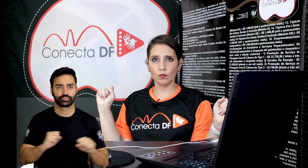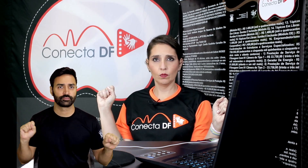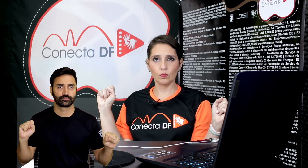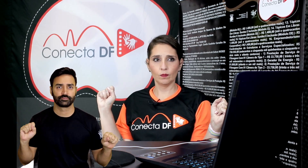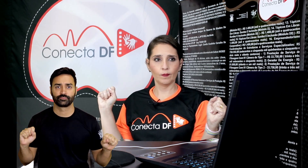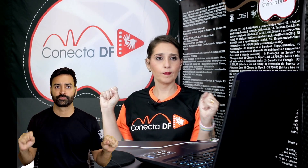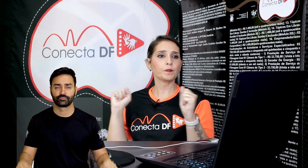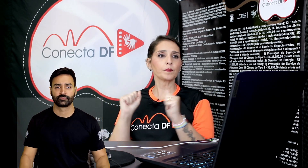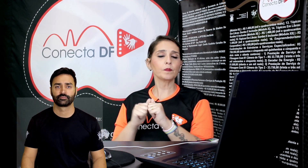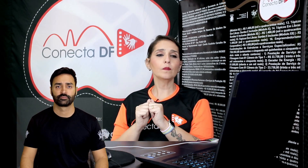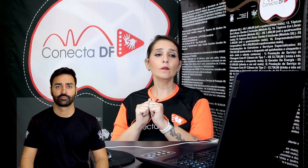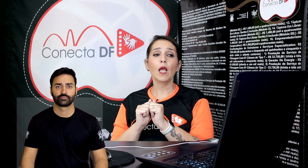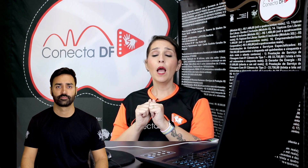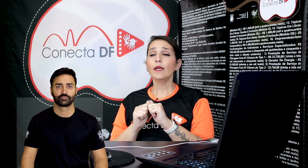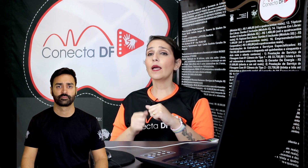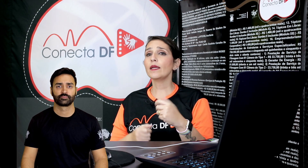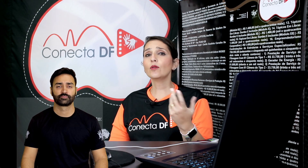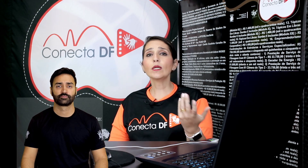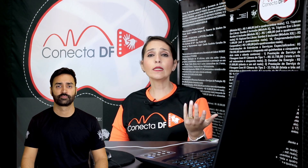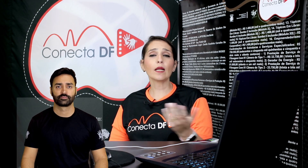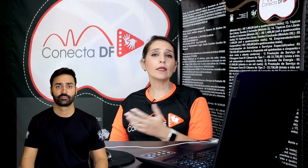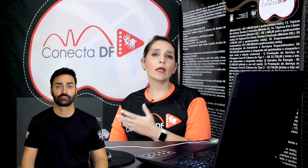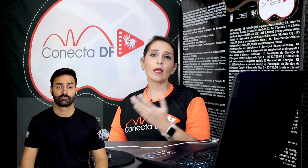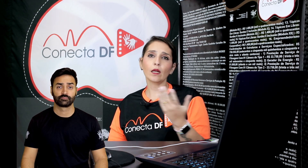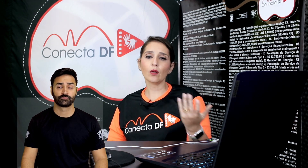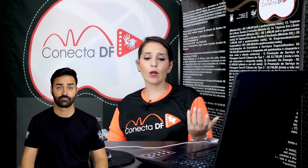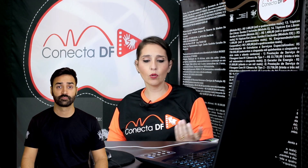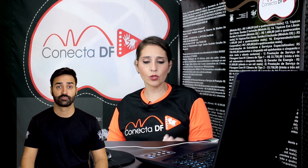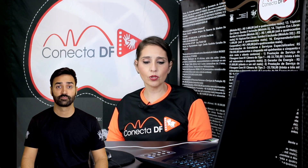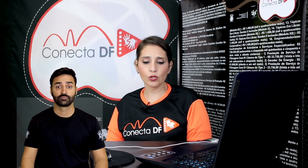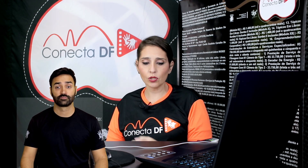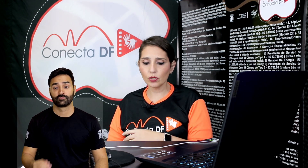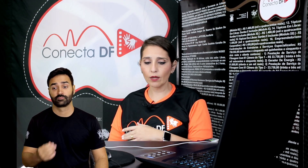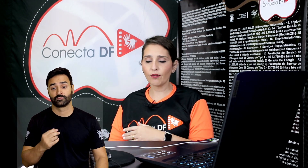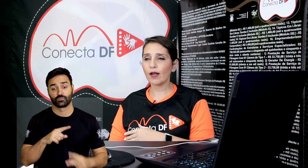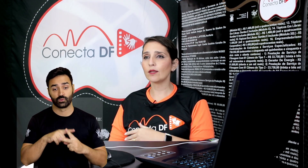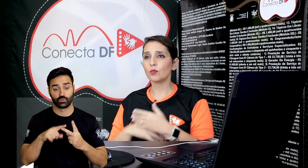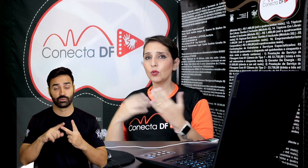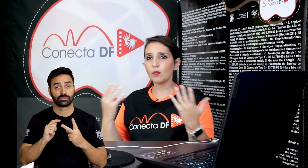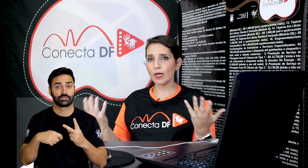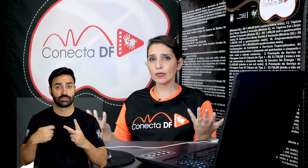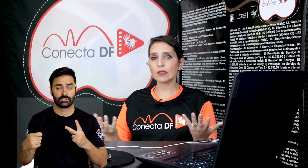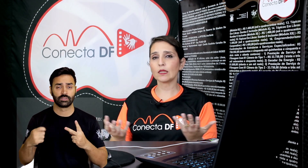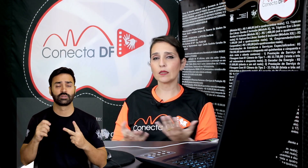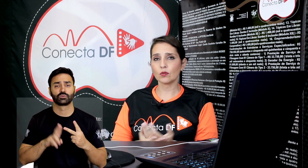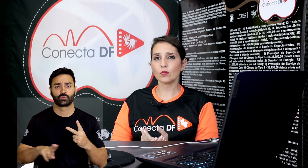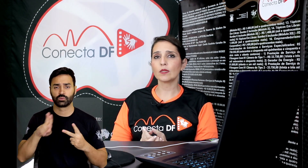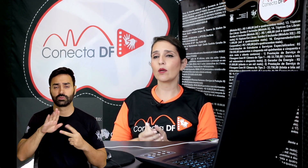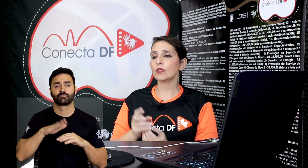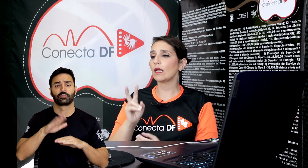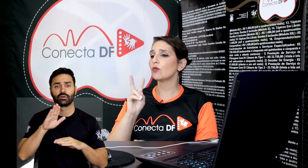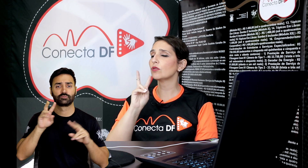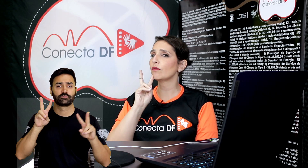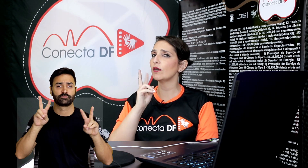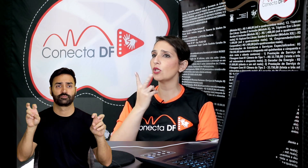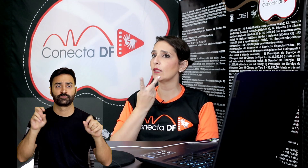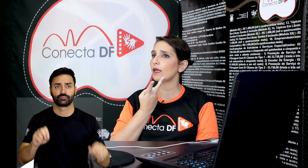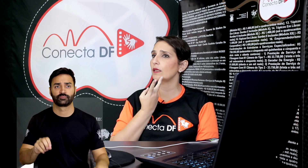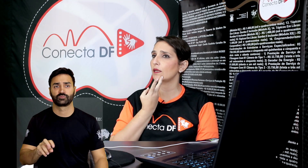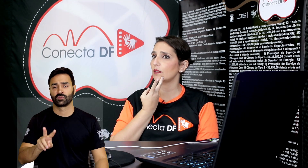Impossível. E aí, 2 sinais que, querendo ou não, hoje em dia a gente tem falado muito mais nesses assuntos, que é o sinal